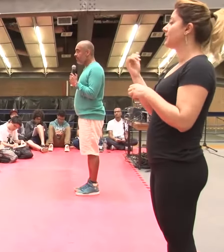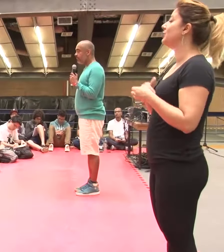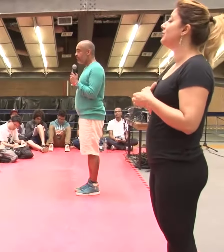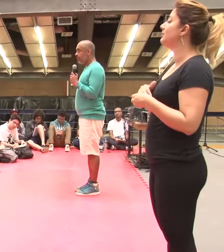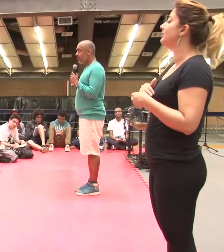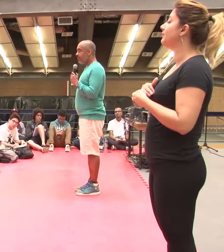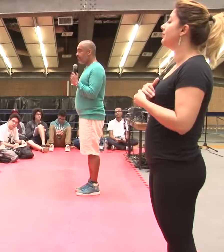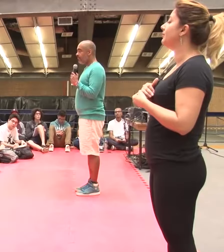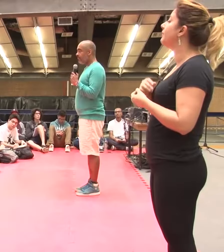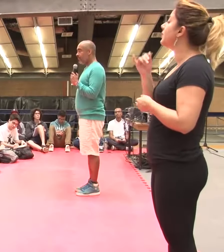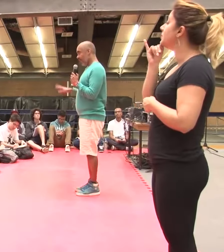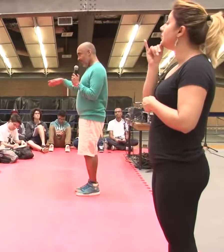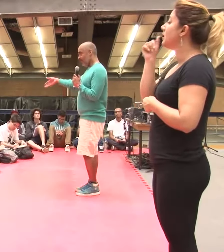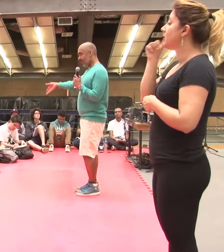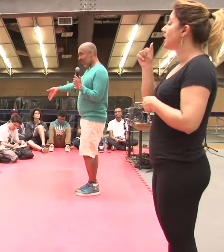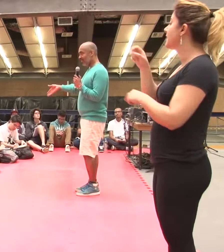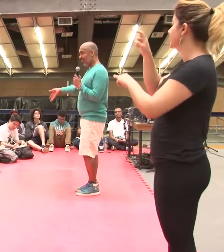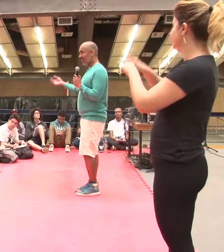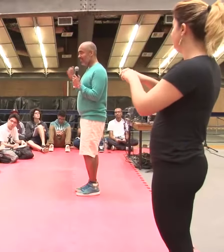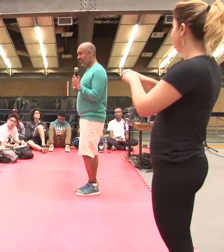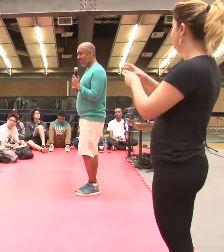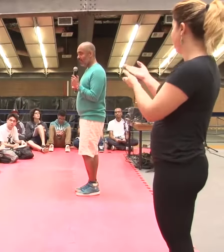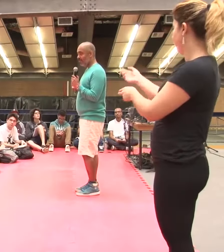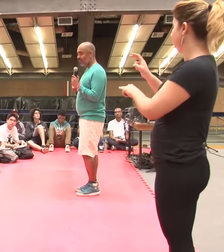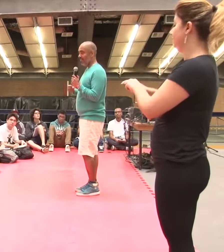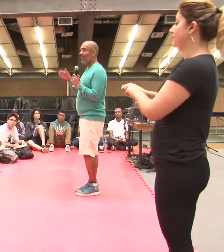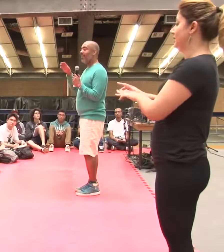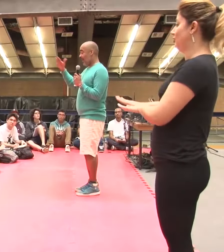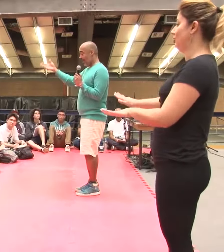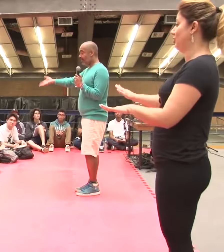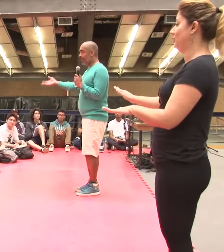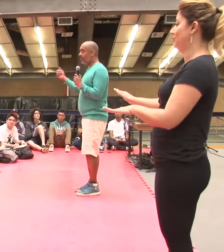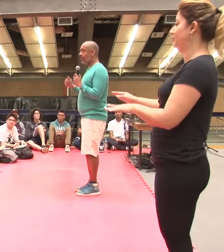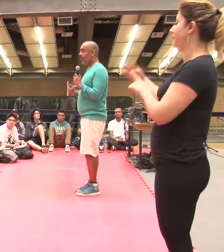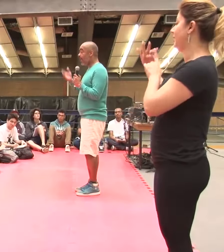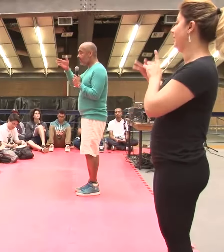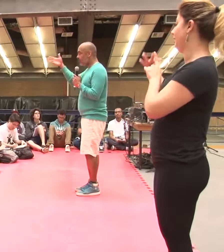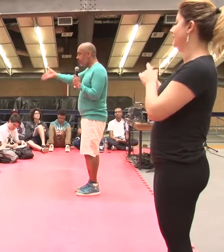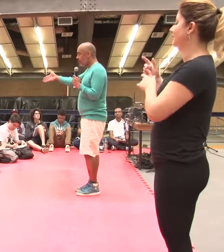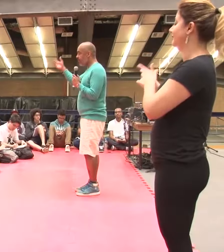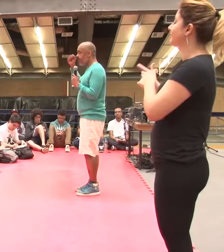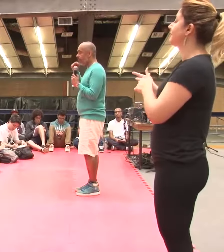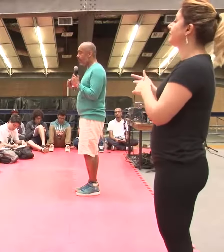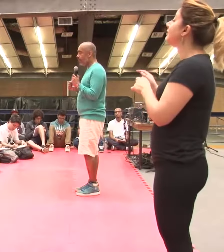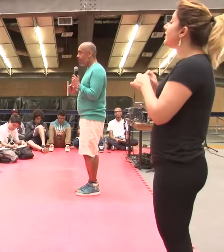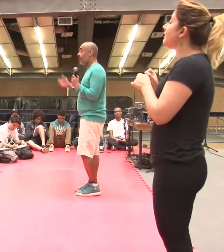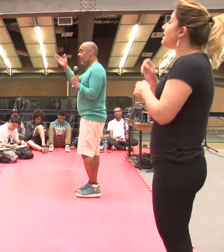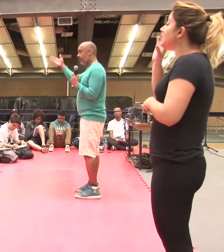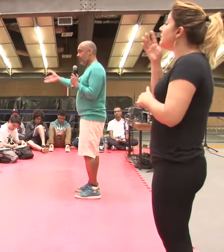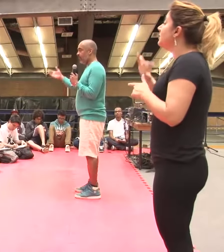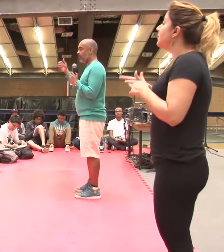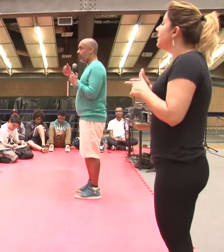chão. Porque ela me ama, no caso, né? Queria muito me ver. Ela está sentada no chão. O que que a gente precisa fazer para resolver esse